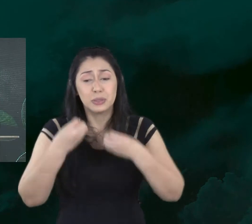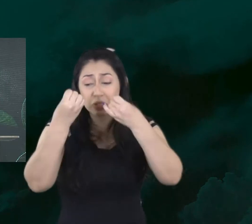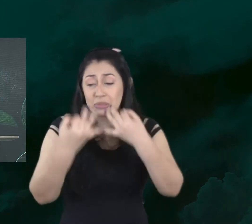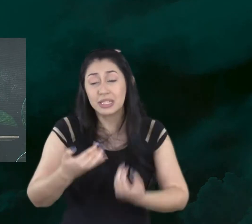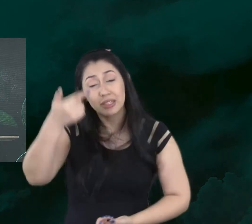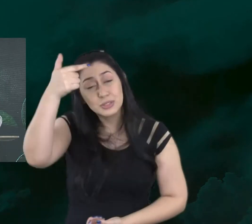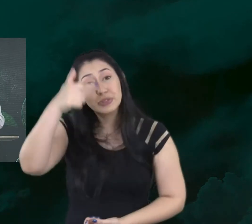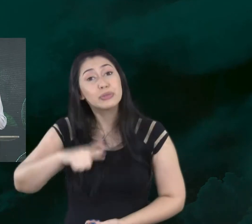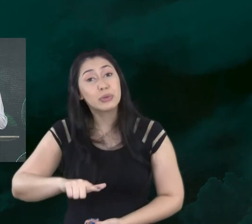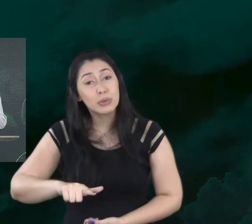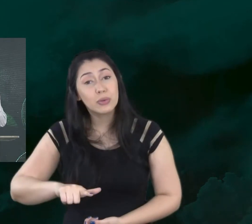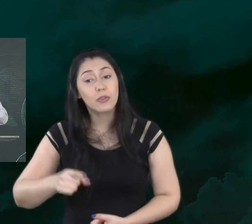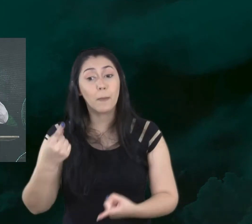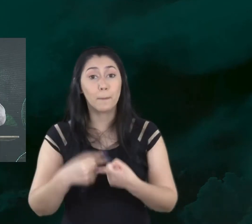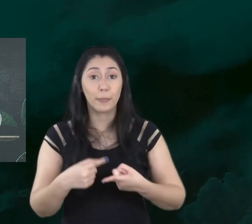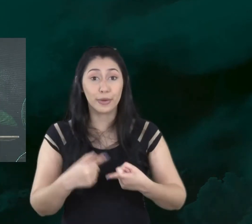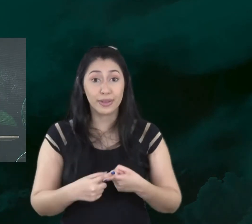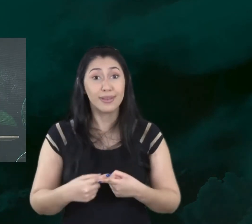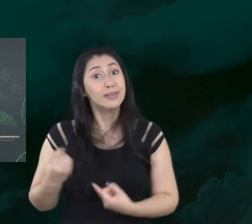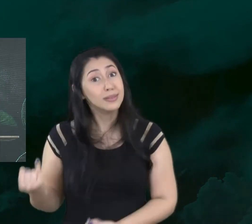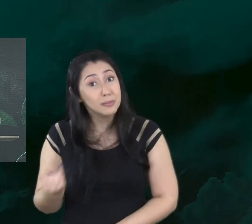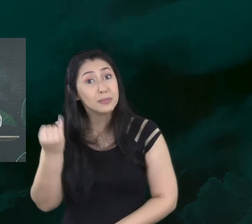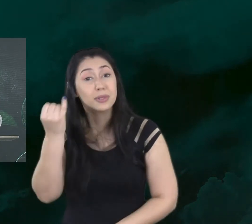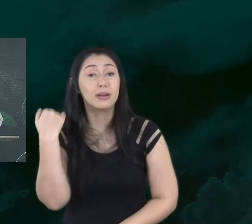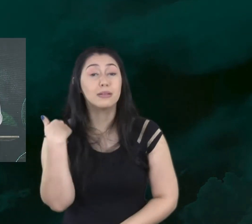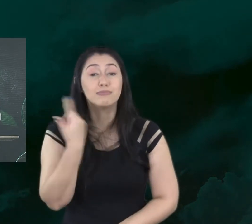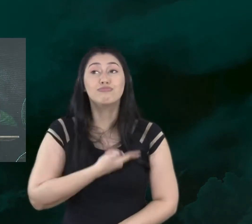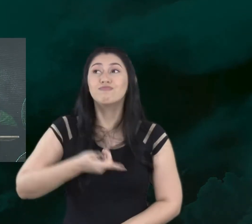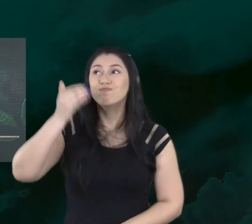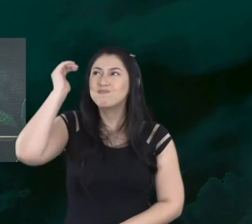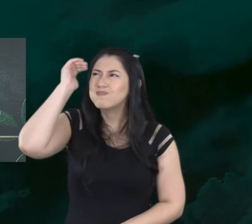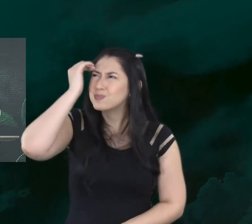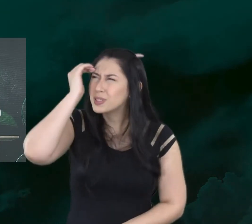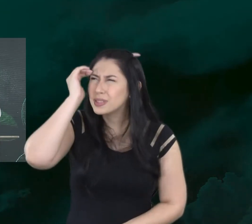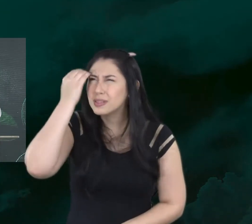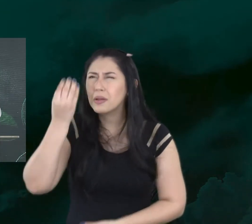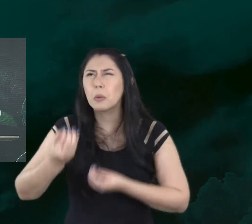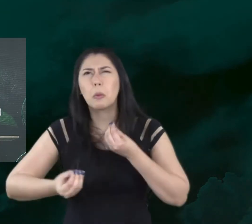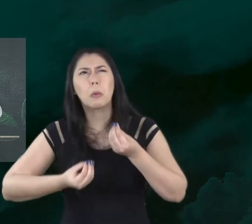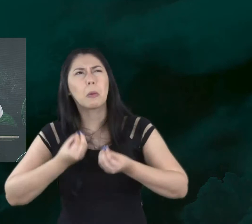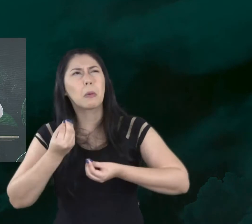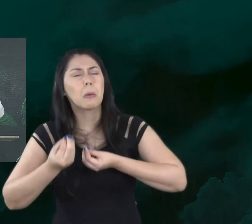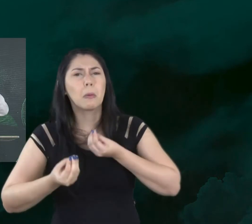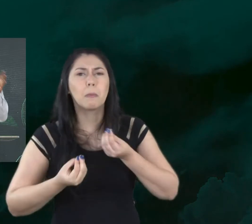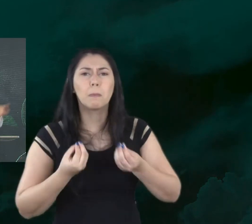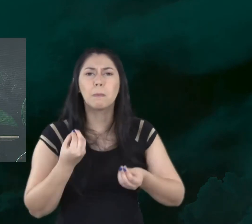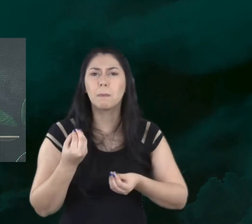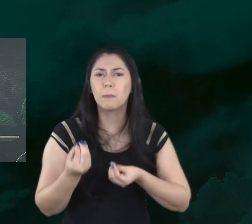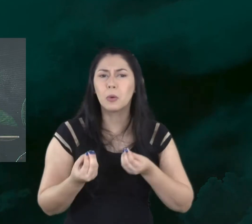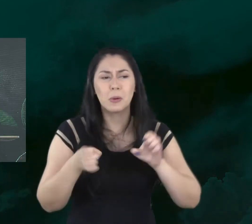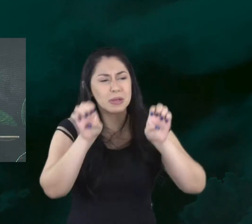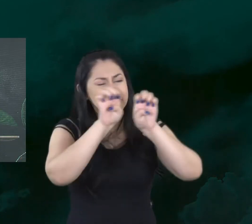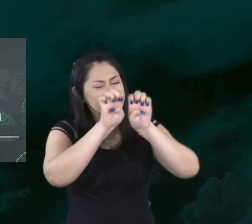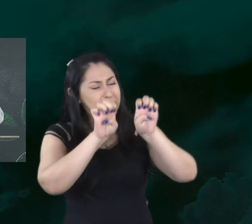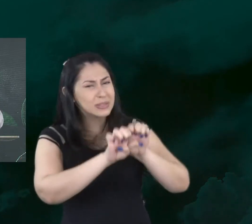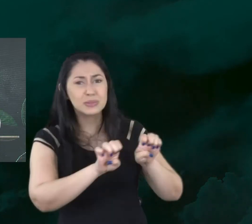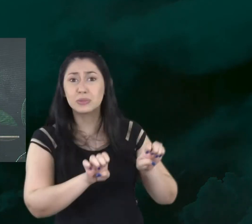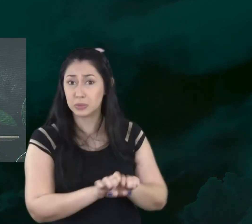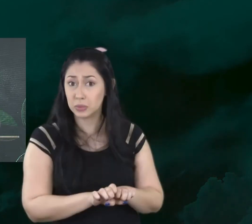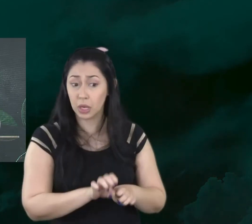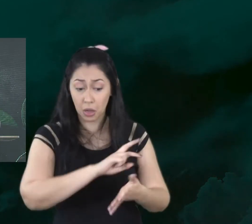isso, porque é importante nós entendermos como isso faz parte, né, da estrutura. Isso é